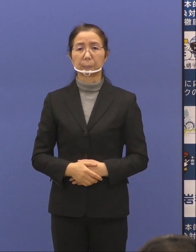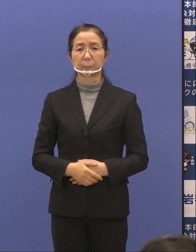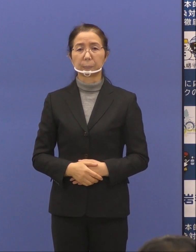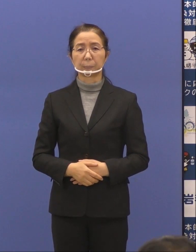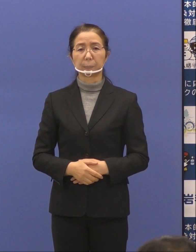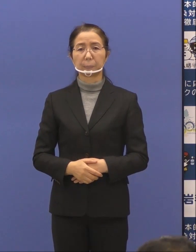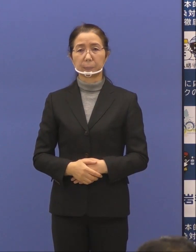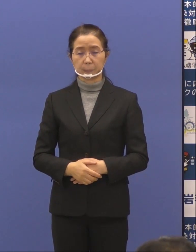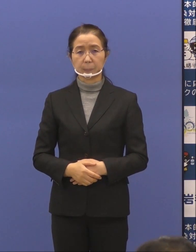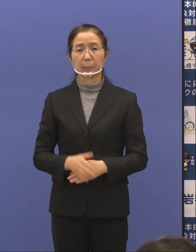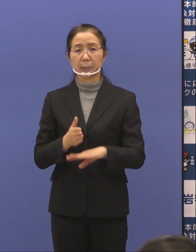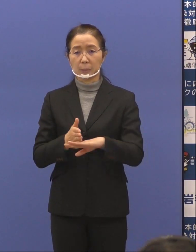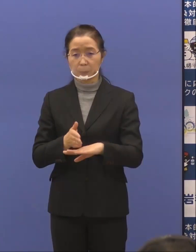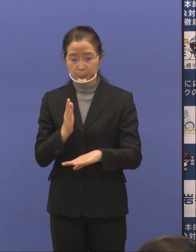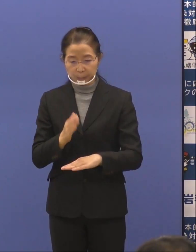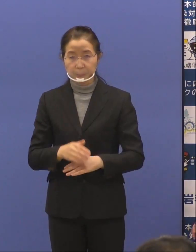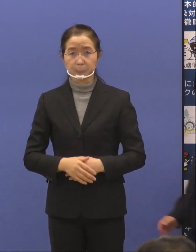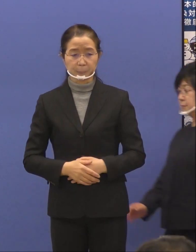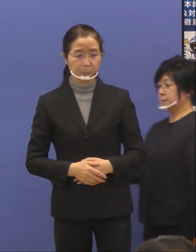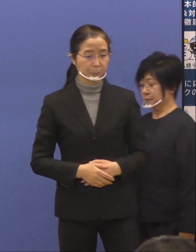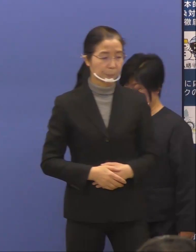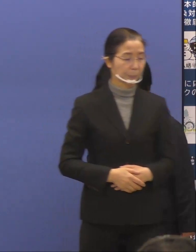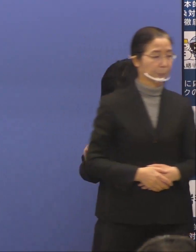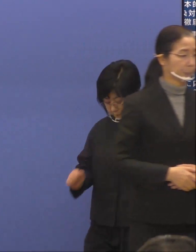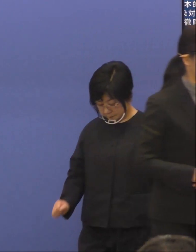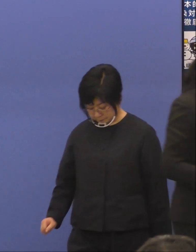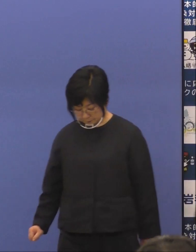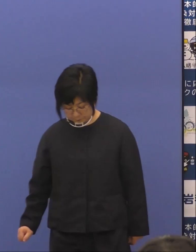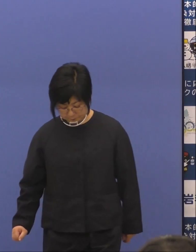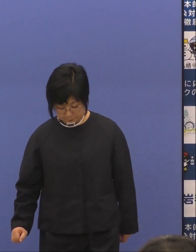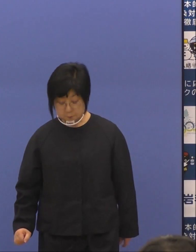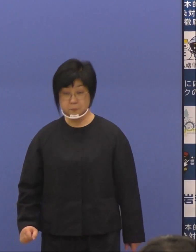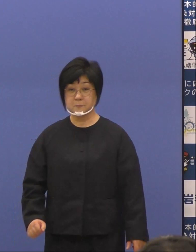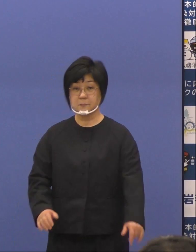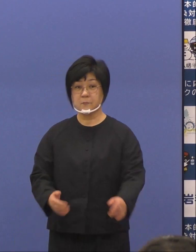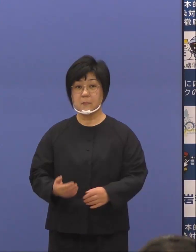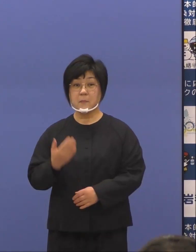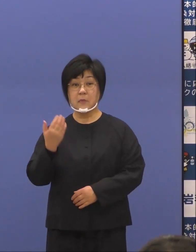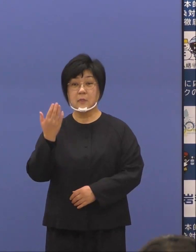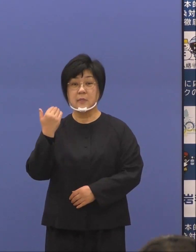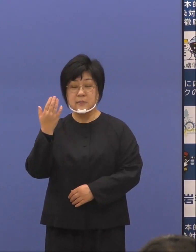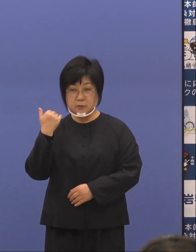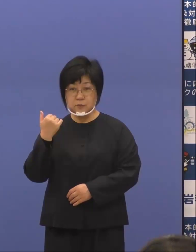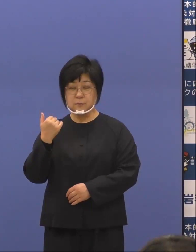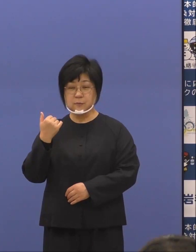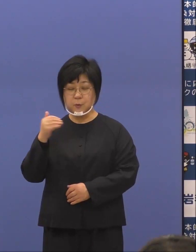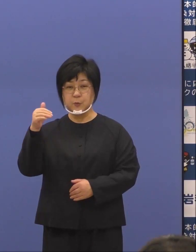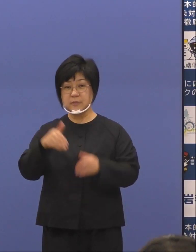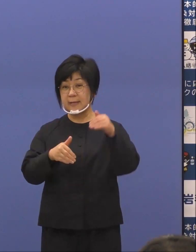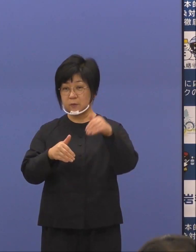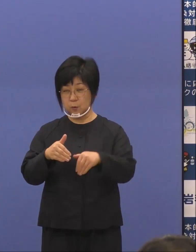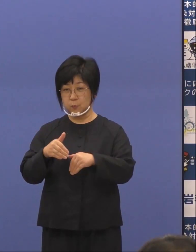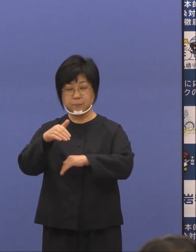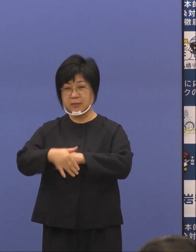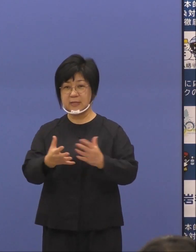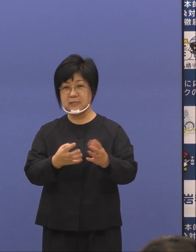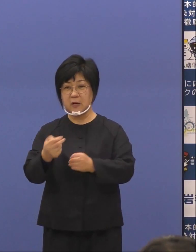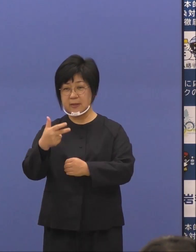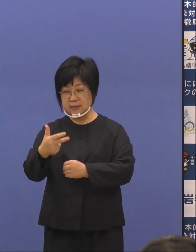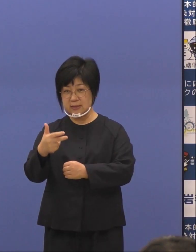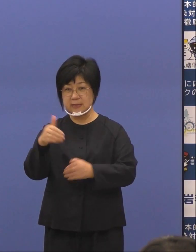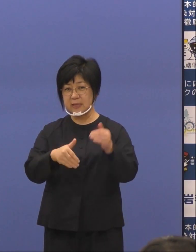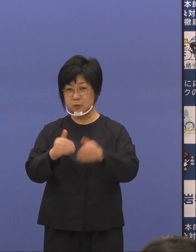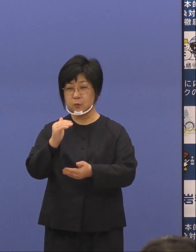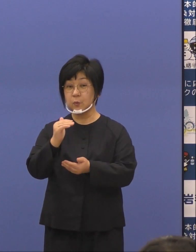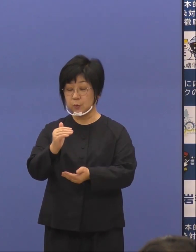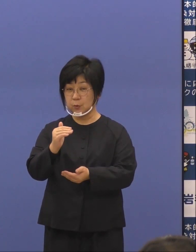ありがとうございます。今度はですね、変わって知事選と先日行われた滝沢市長選についてお伺いできればと思います。毎回会